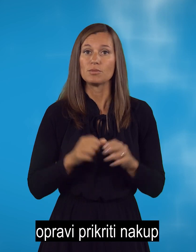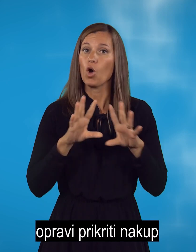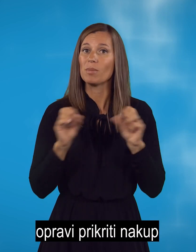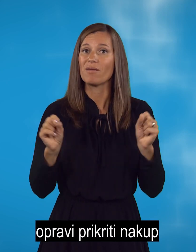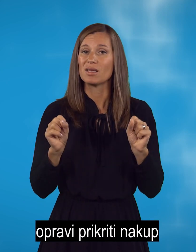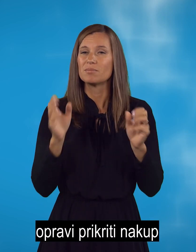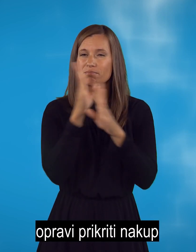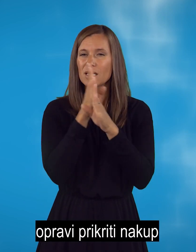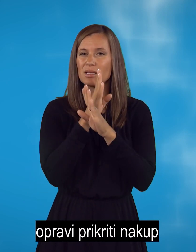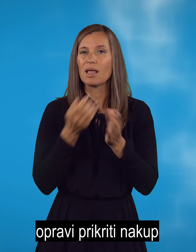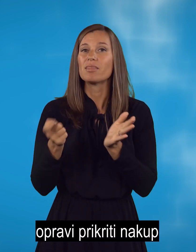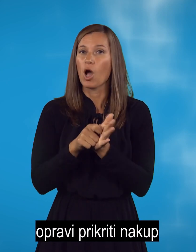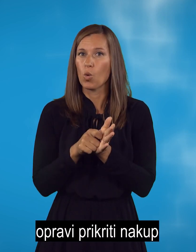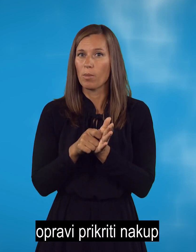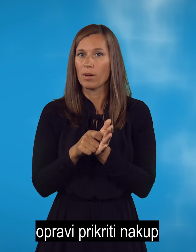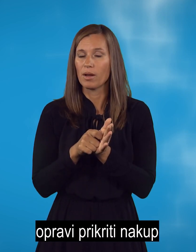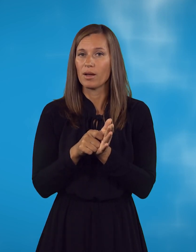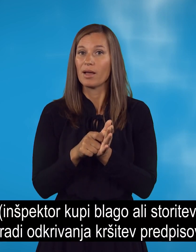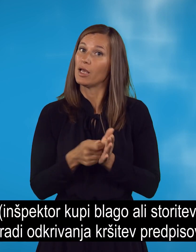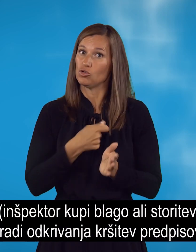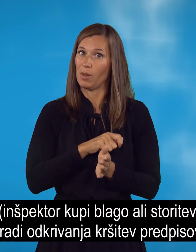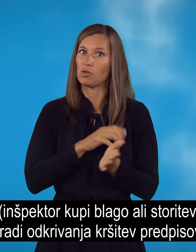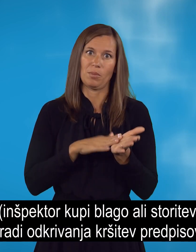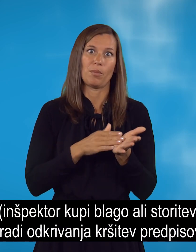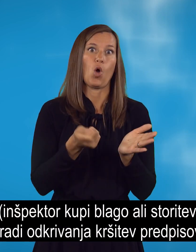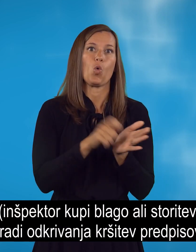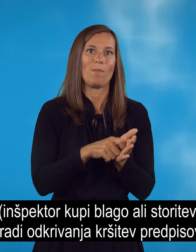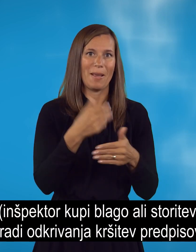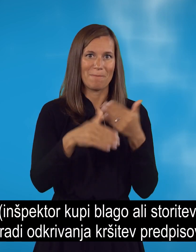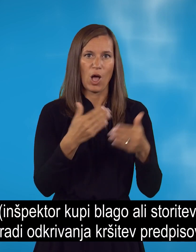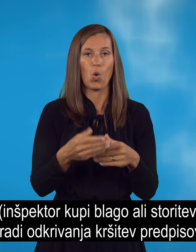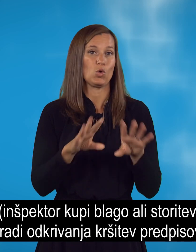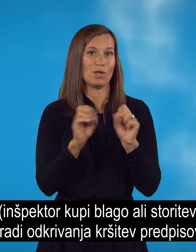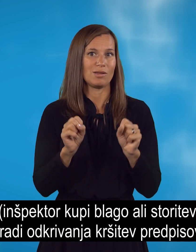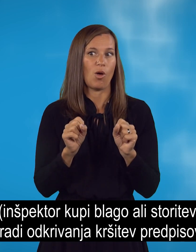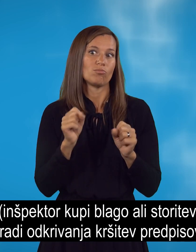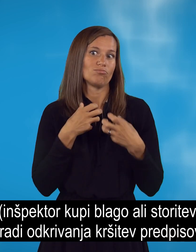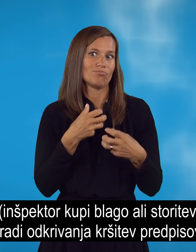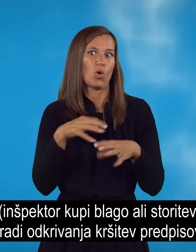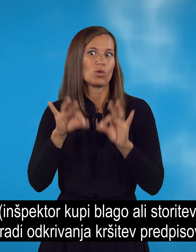Opravi prikriti nakup. Inšpektor kupi blago ali storitev zaradi odkrivanja kršitev